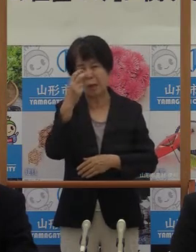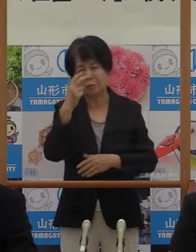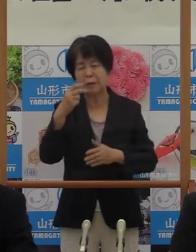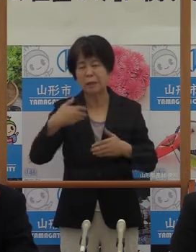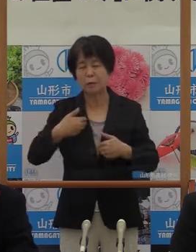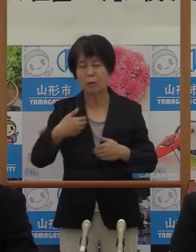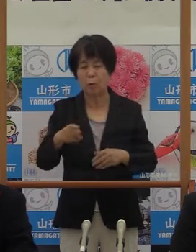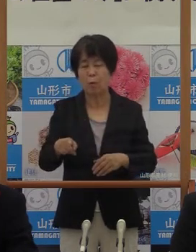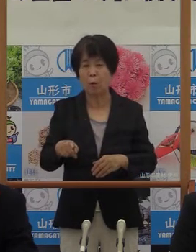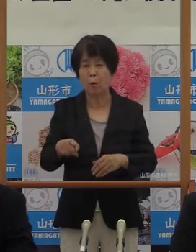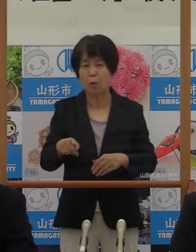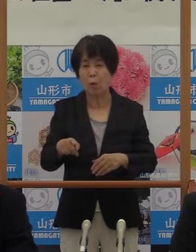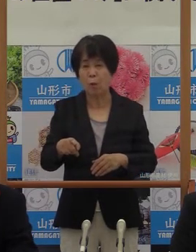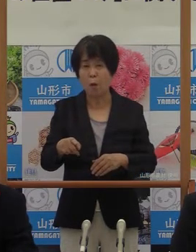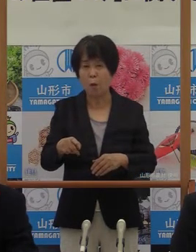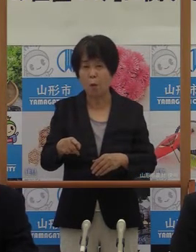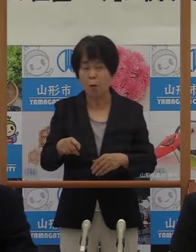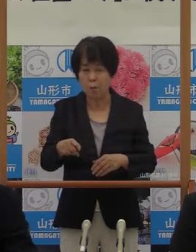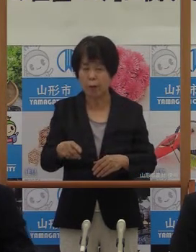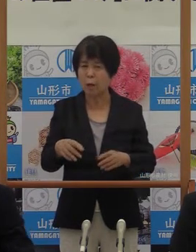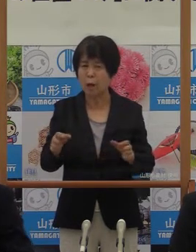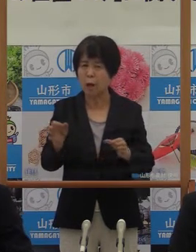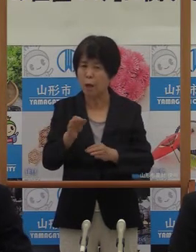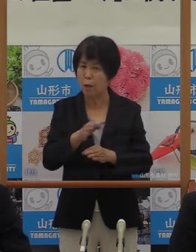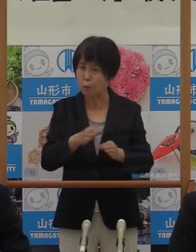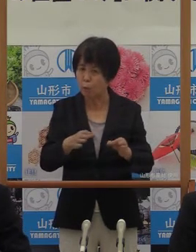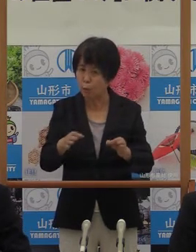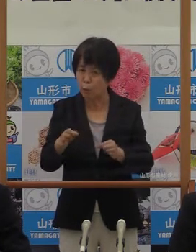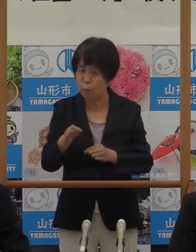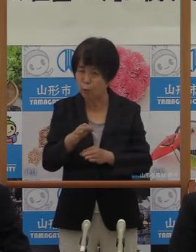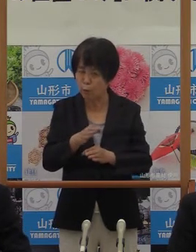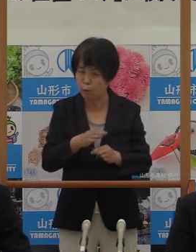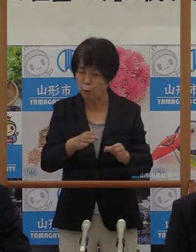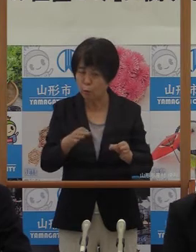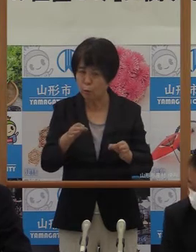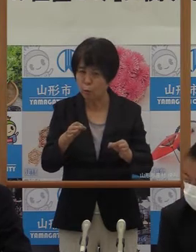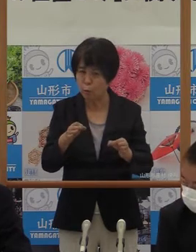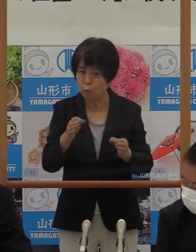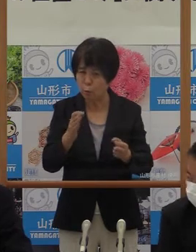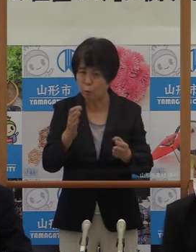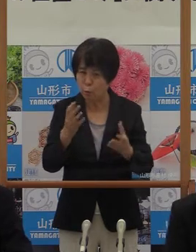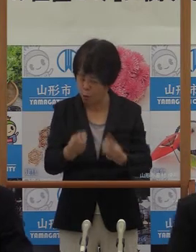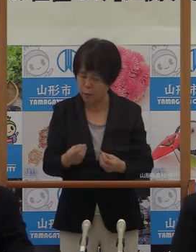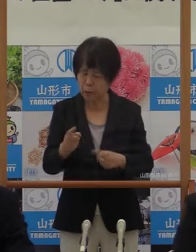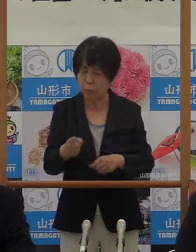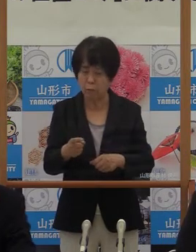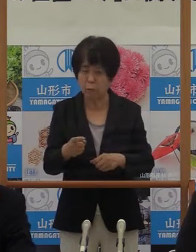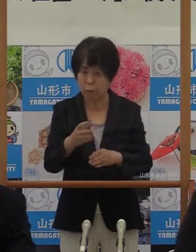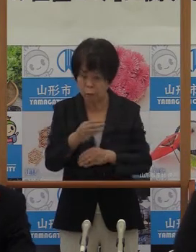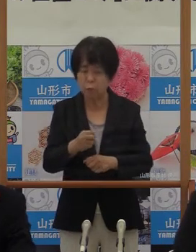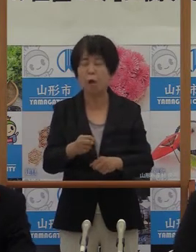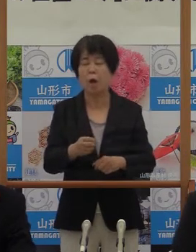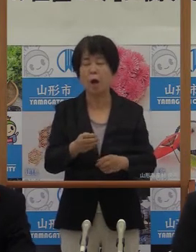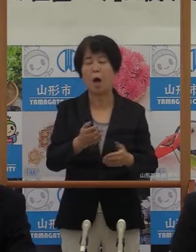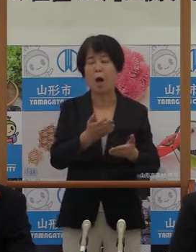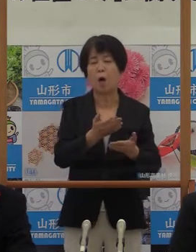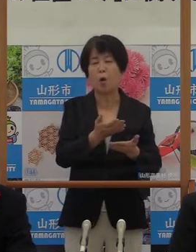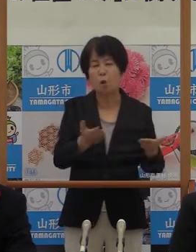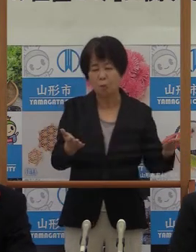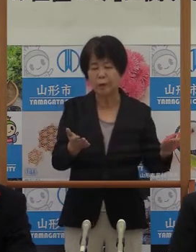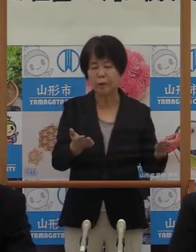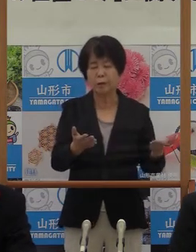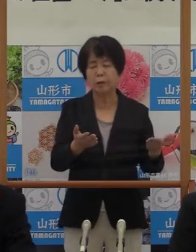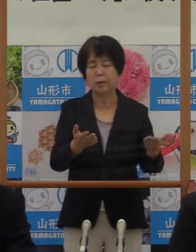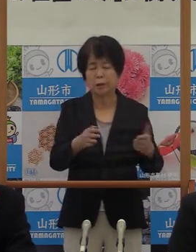で、また営業は9月30日をもって終了ですね。はい、料亭としての営業は9月30日をも